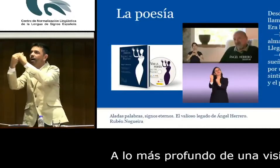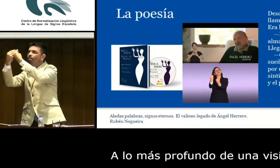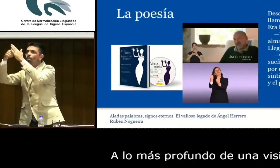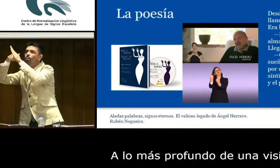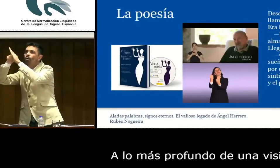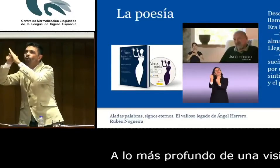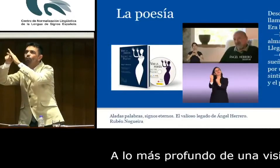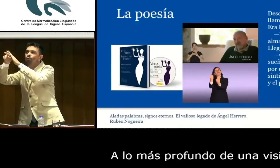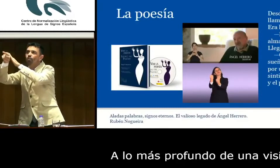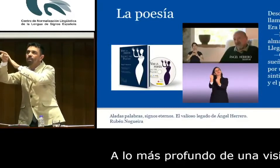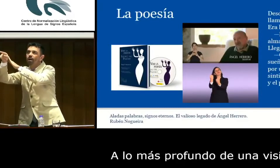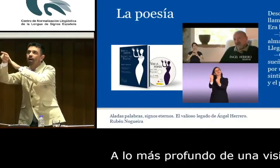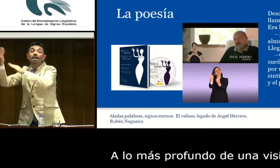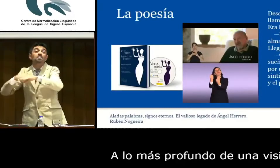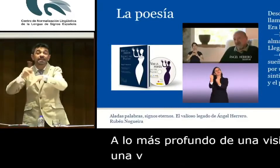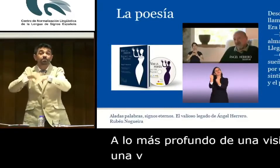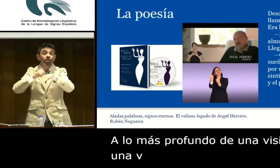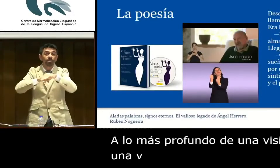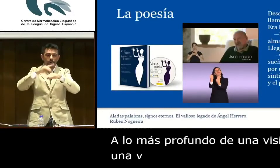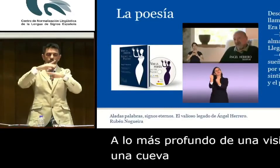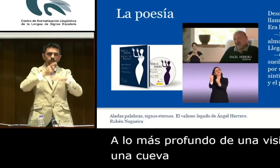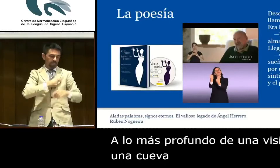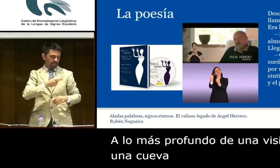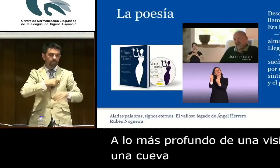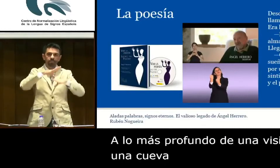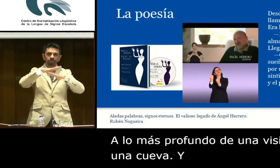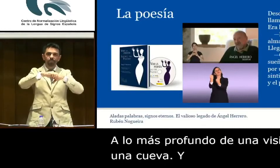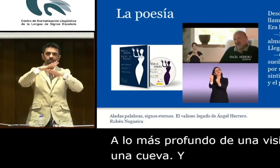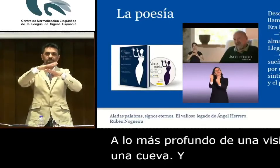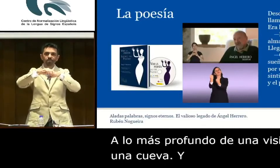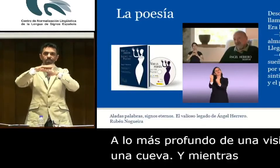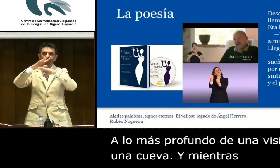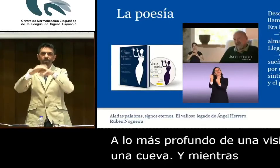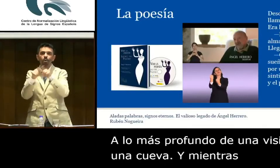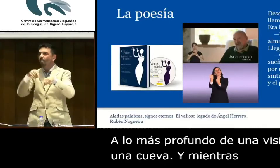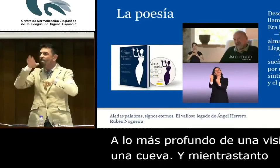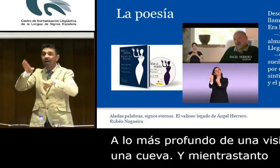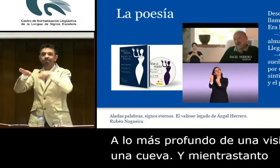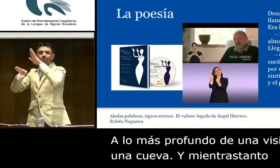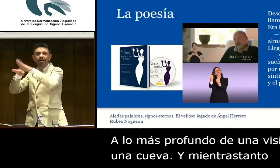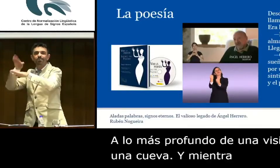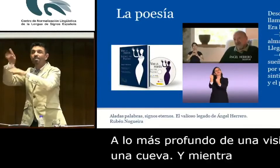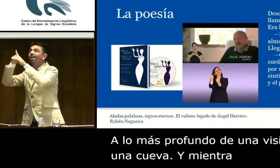y mientras tanto palpitaba, marcando nuestros pasos.